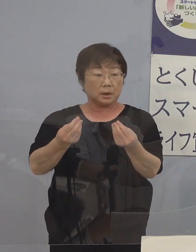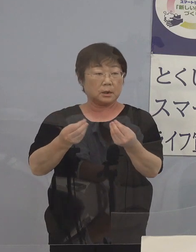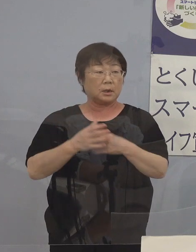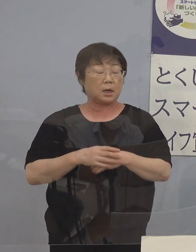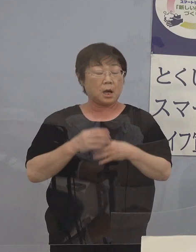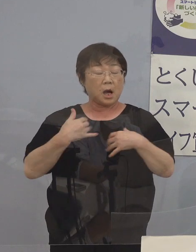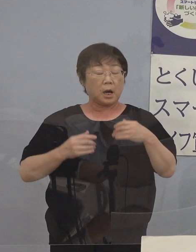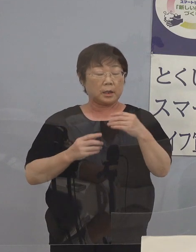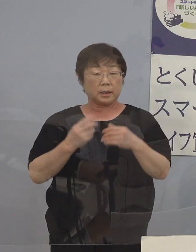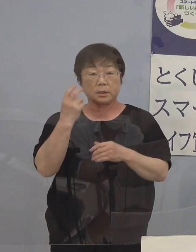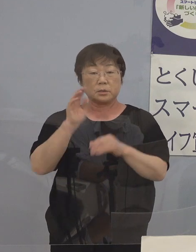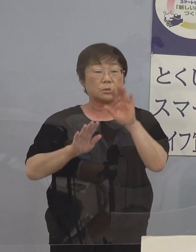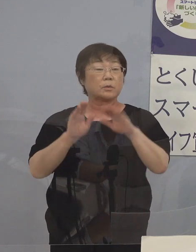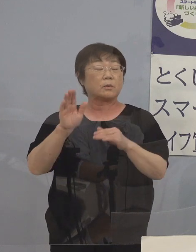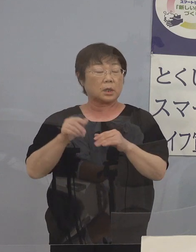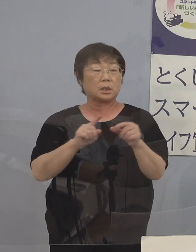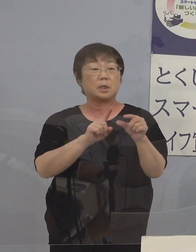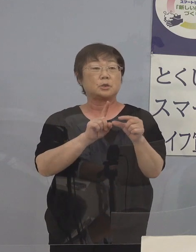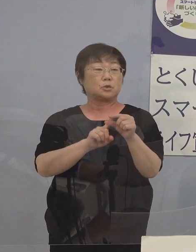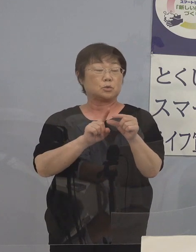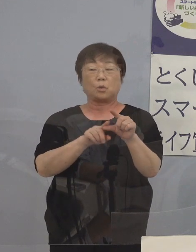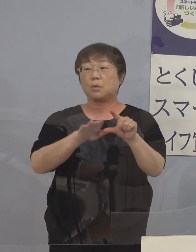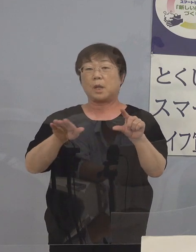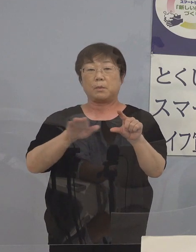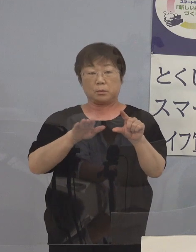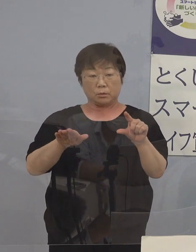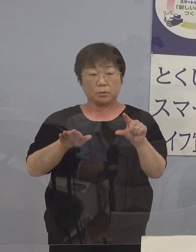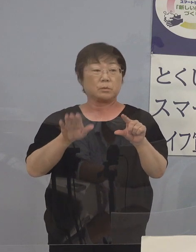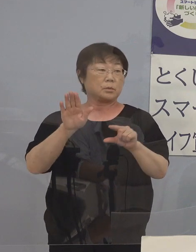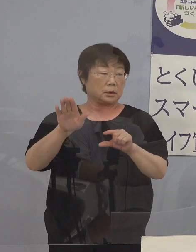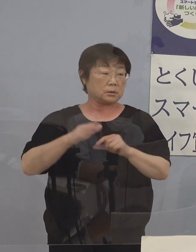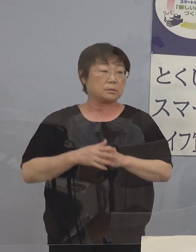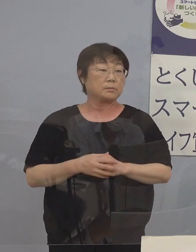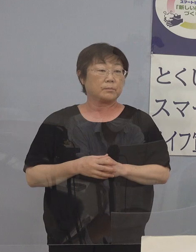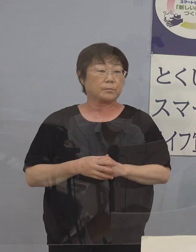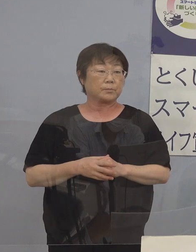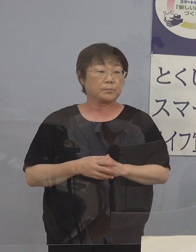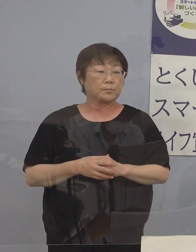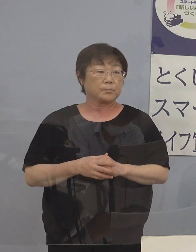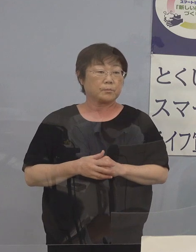そして肺炎所見ですので中等症ということになる。